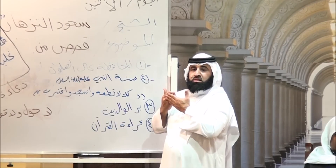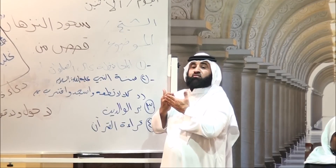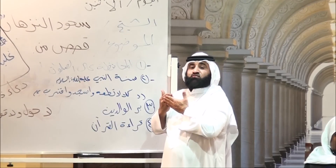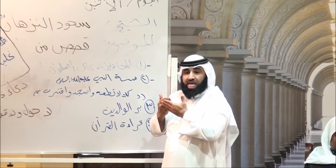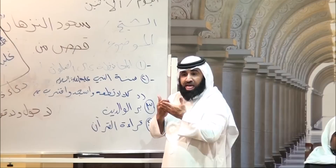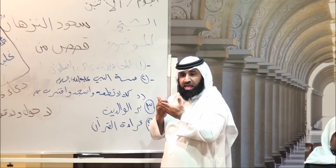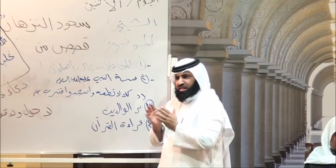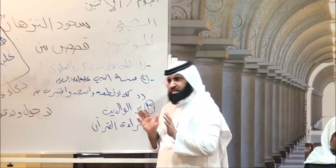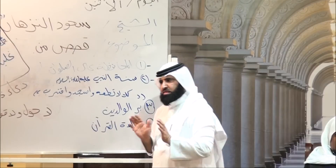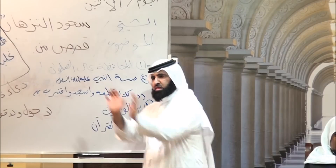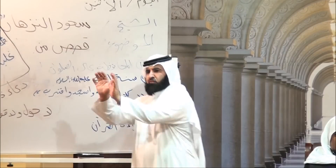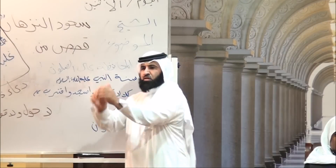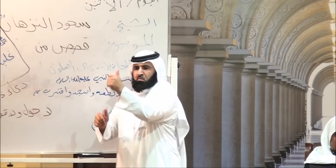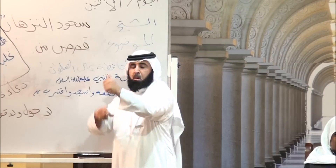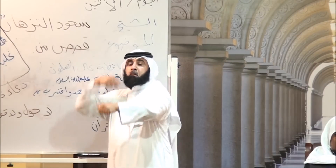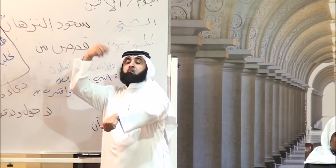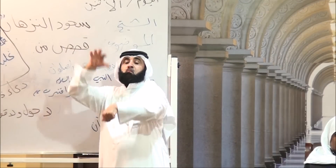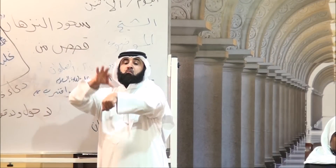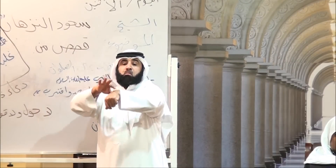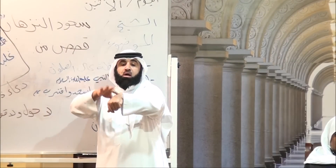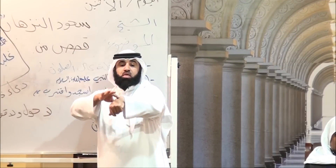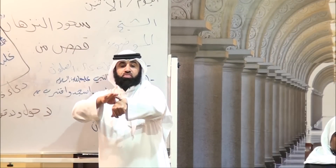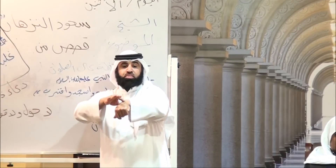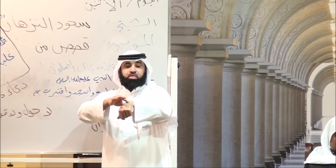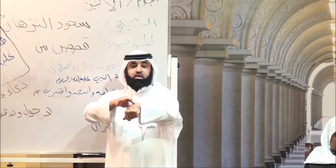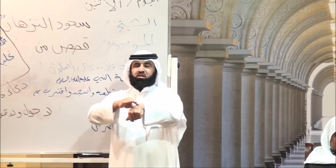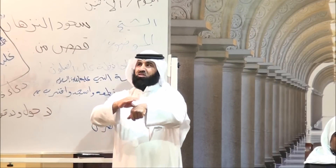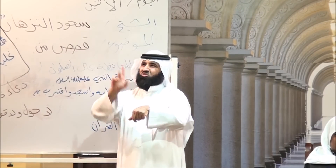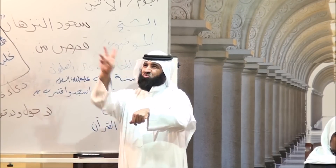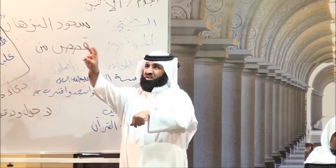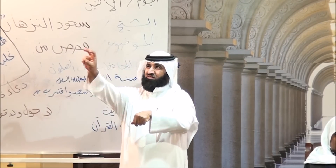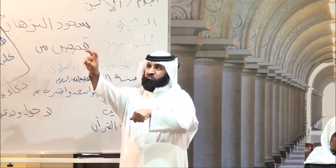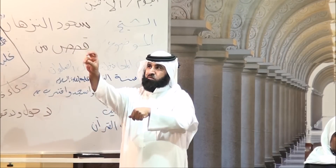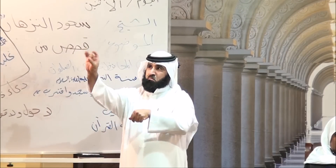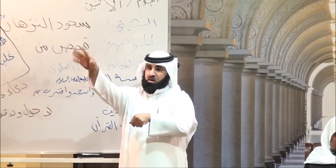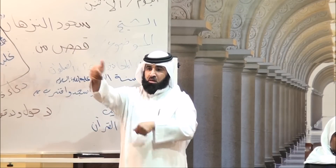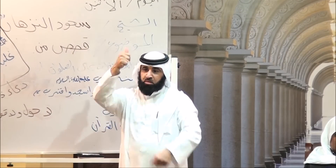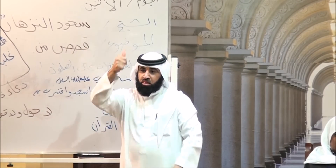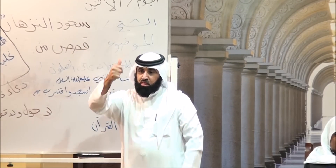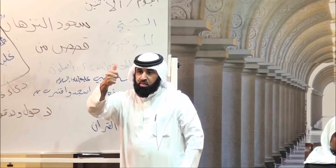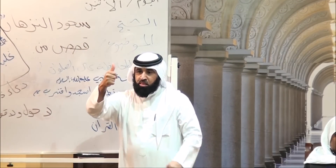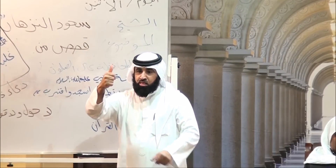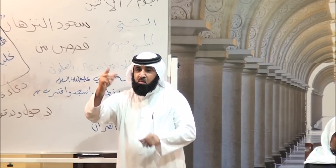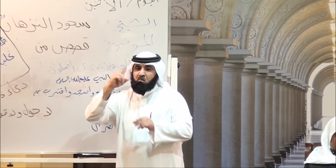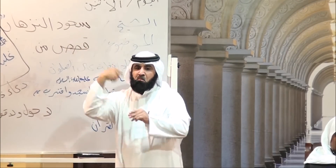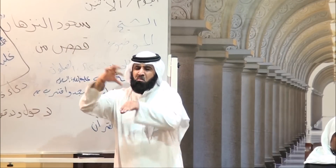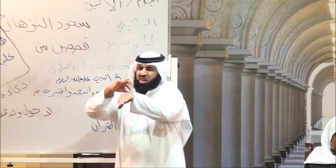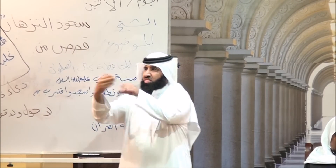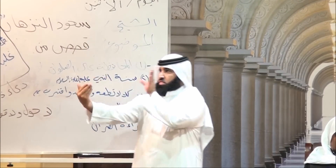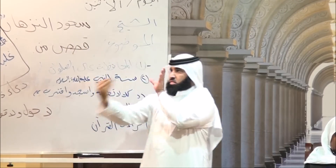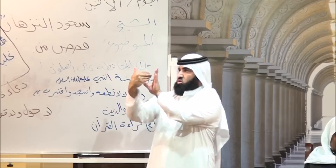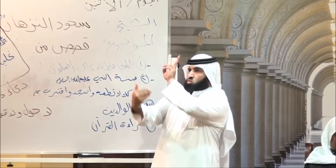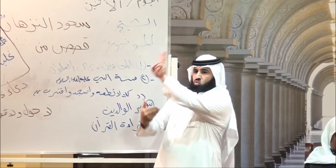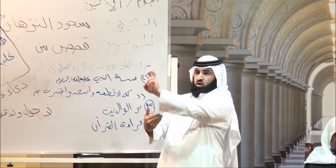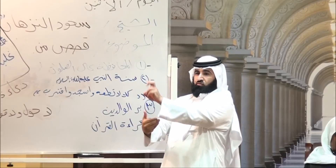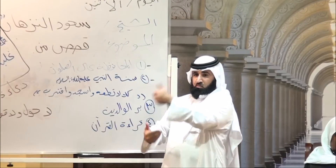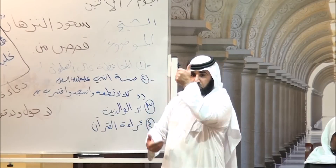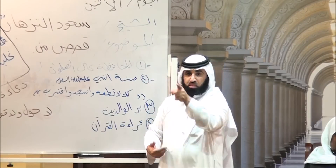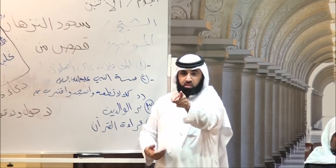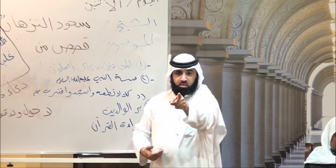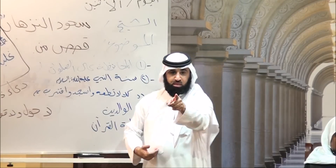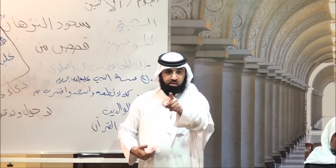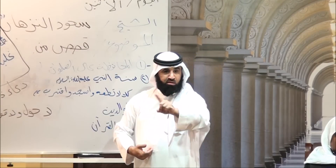أنت ما تستطيع دفع المرض عن نفسك مثلا إذا جاك المرض، إذا لم يشفيك الله ما تستطيع دفع